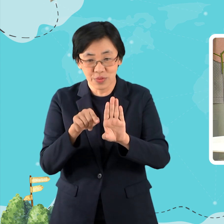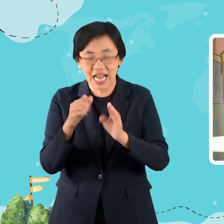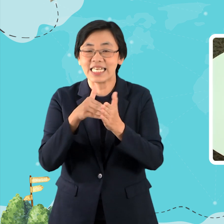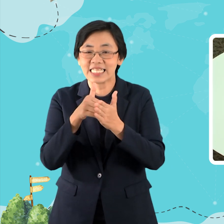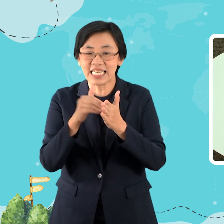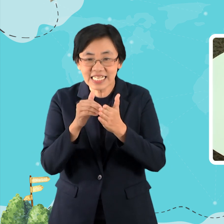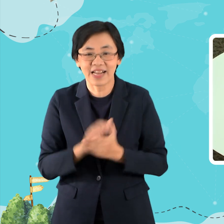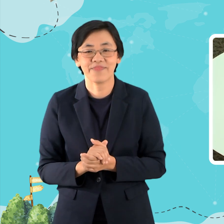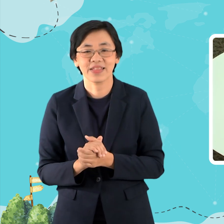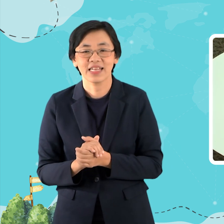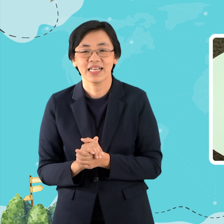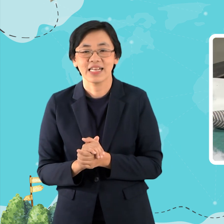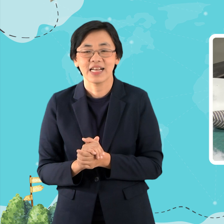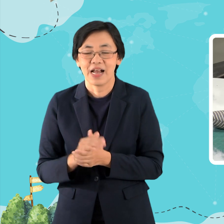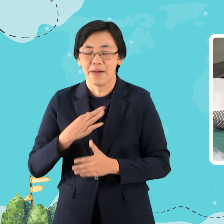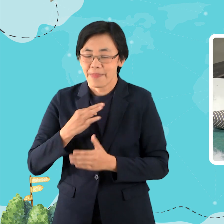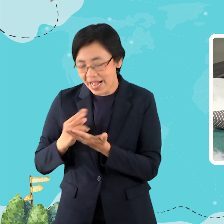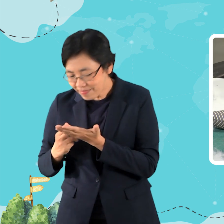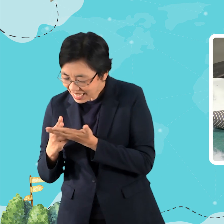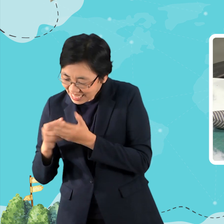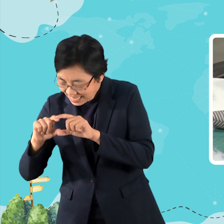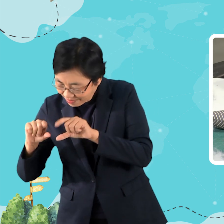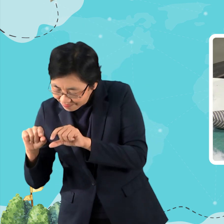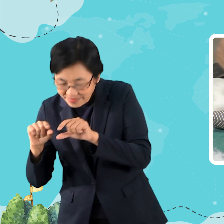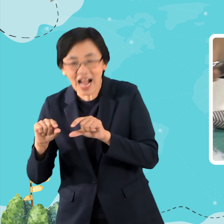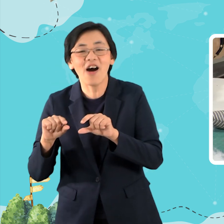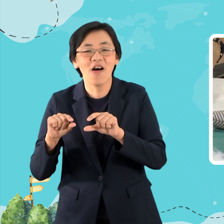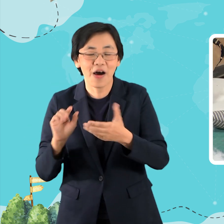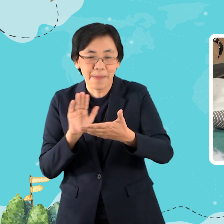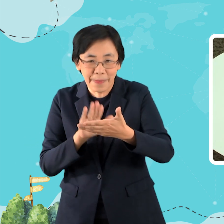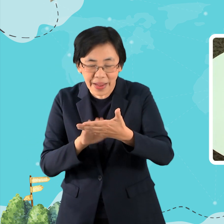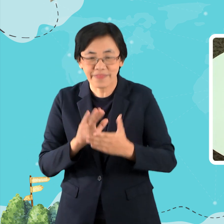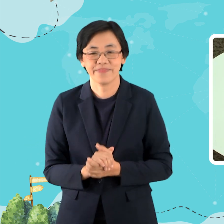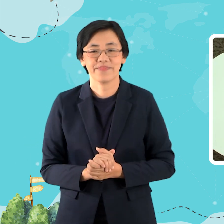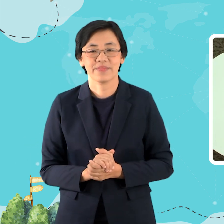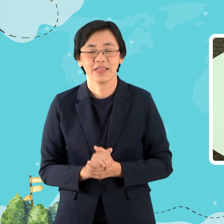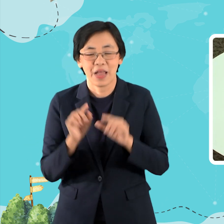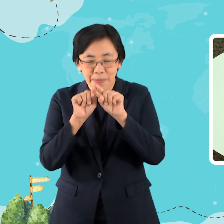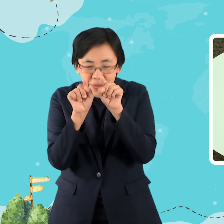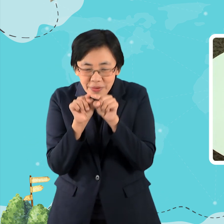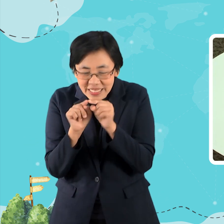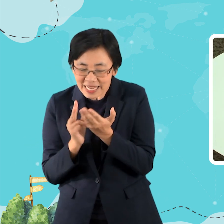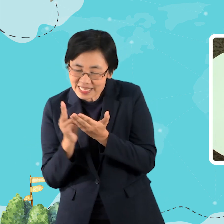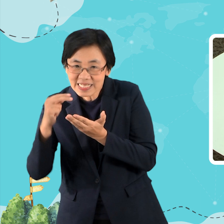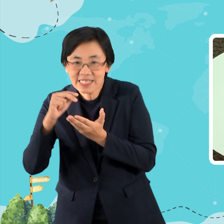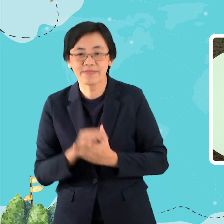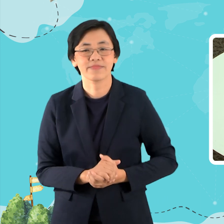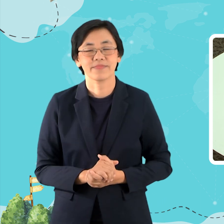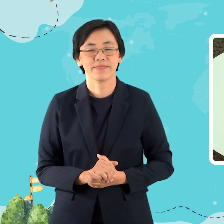านสีนึงทำเป็นชิ้นเล็กๆค่ะเป็นประตูบ้านนะคะแล้วก็มีหัวใจเล็กๆอันนึ